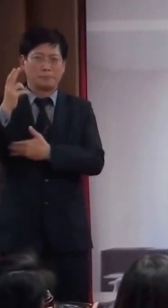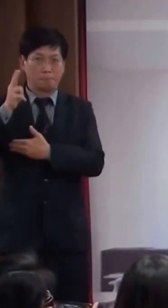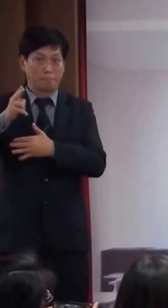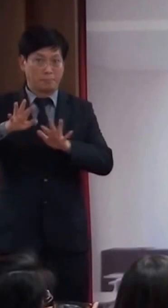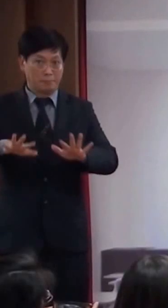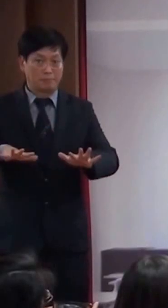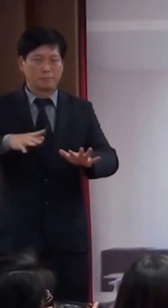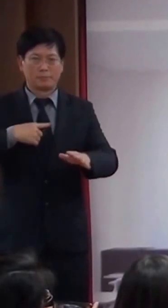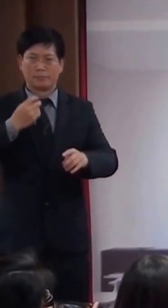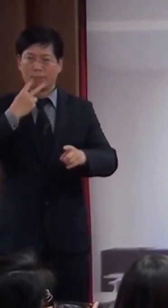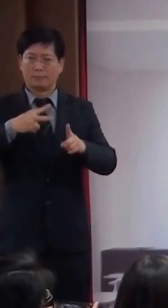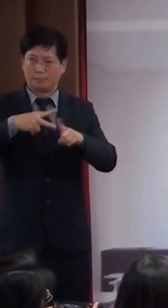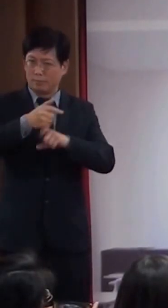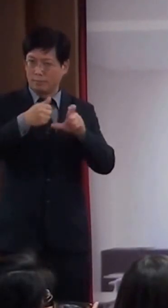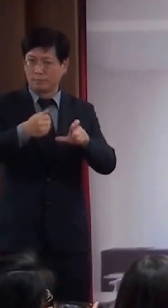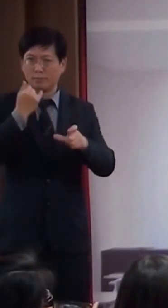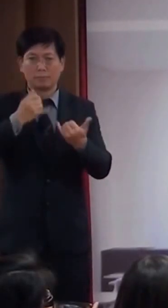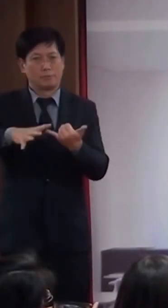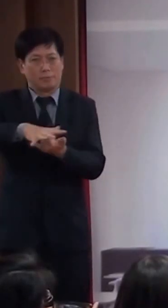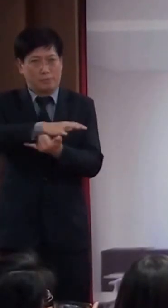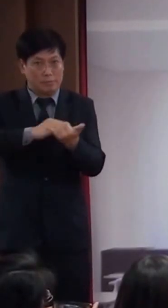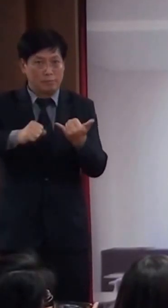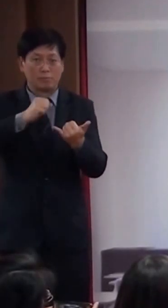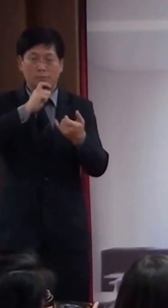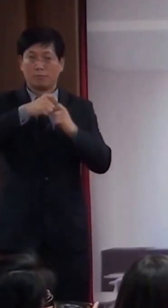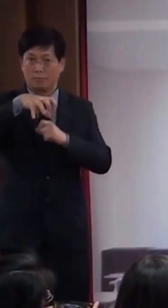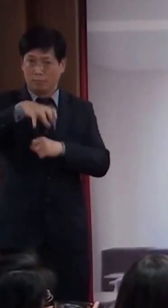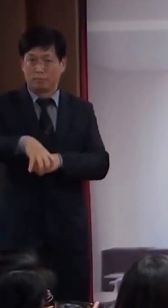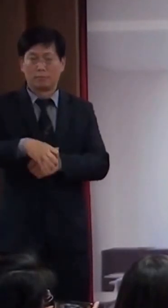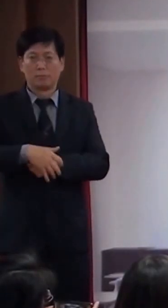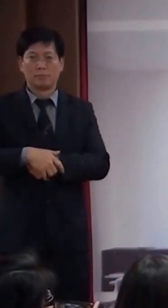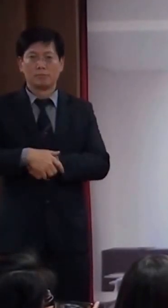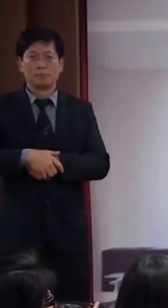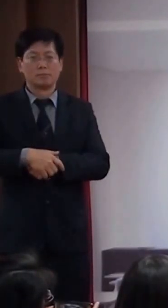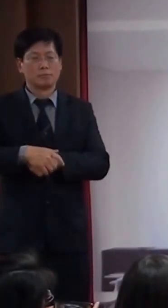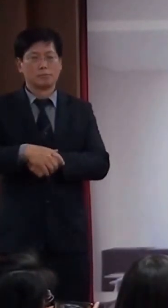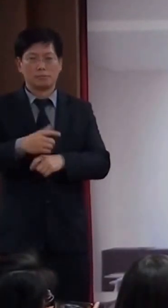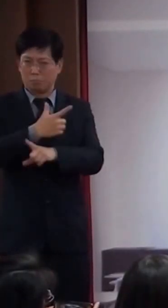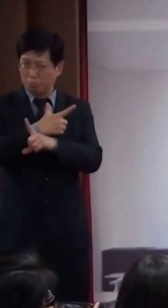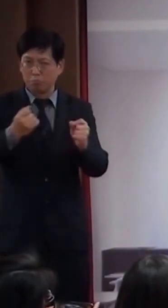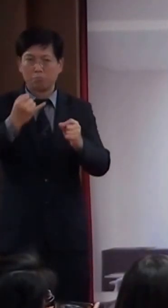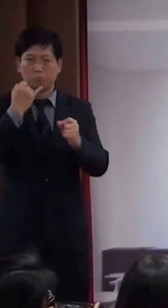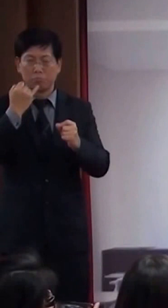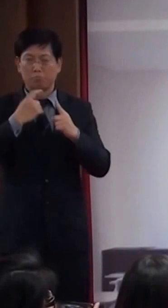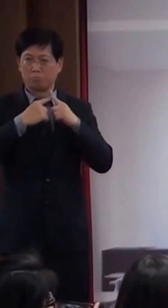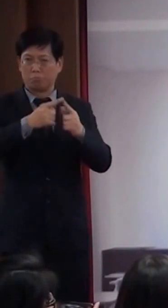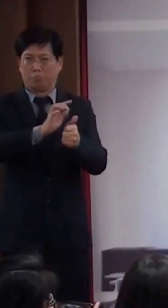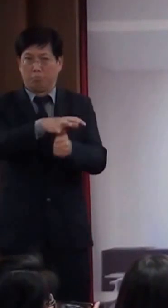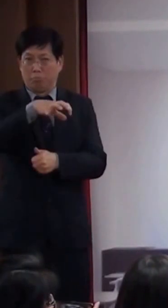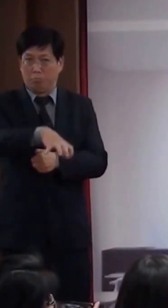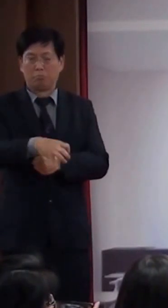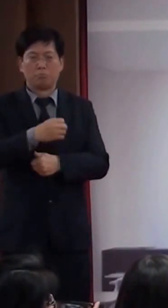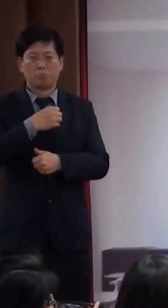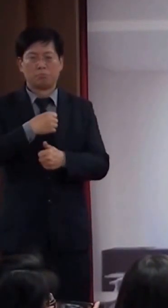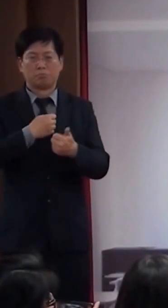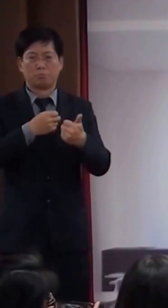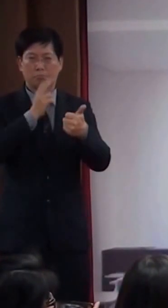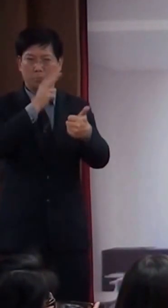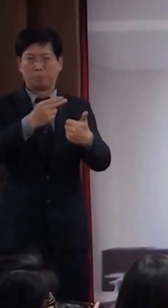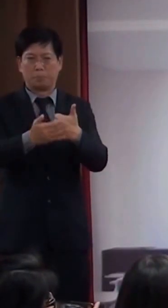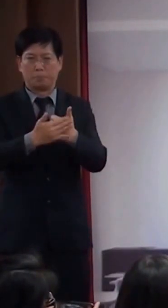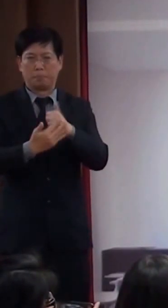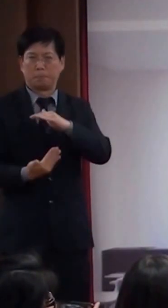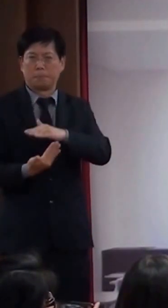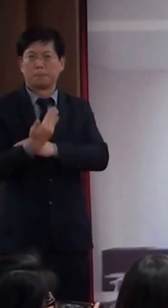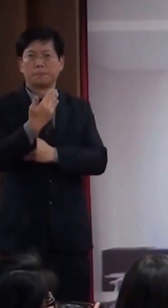们现在可以跨区全国各地税捐处的这个全功能柜台都可以呢能够呢